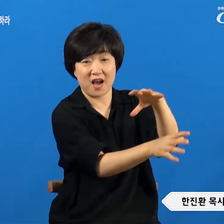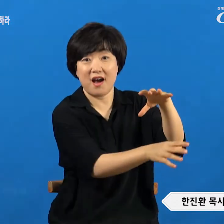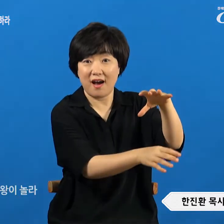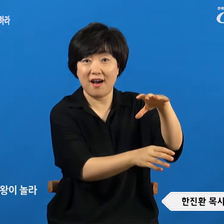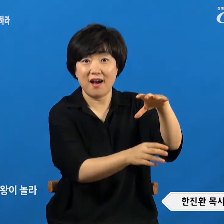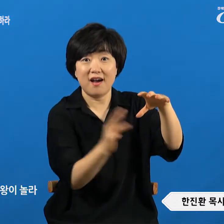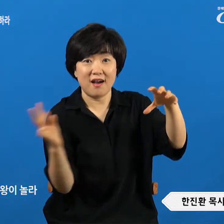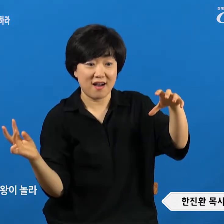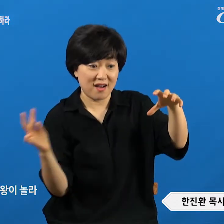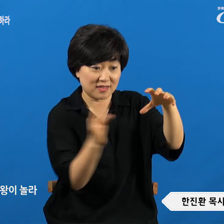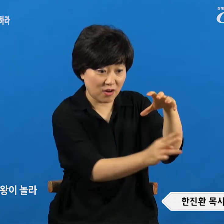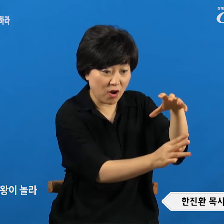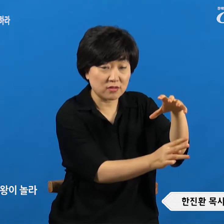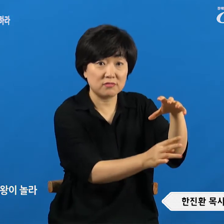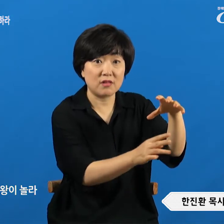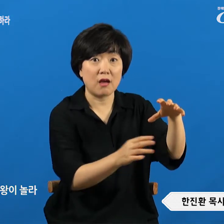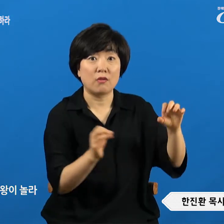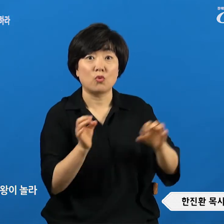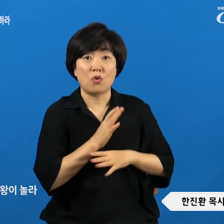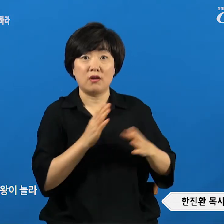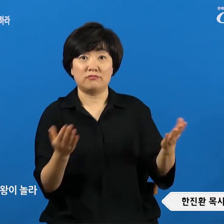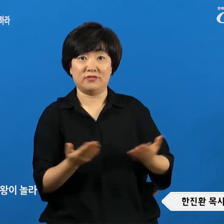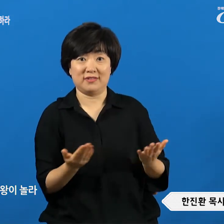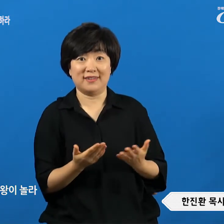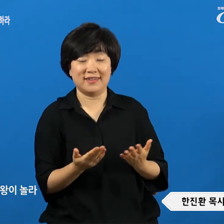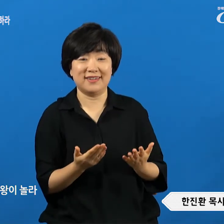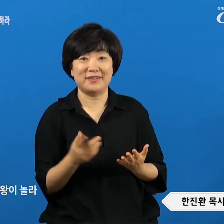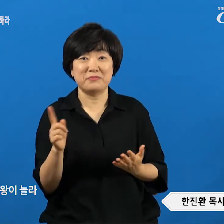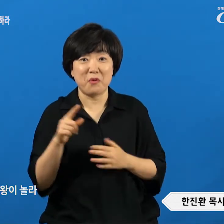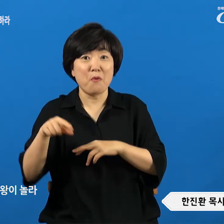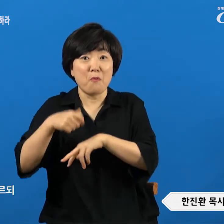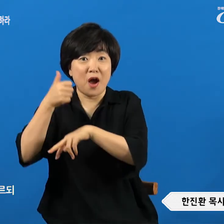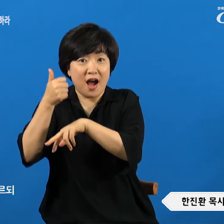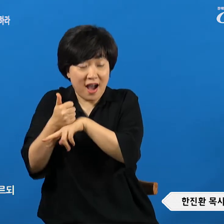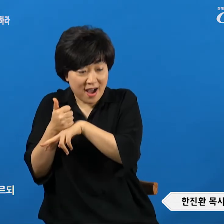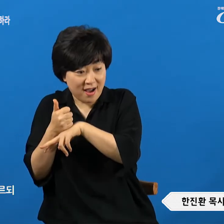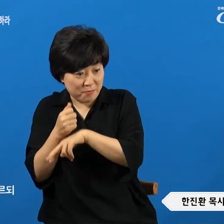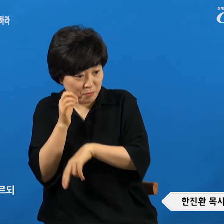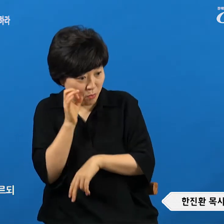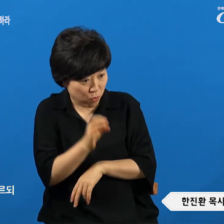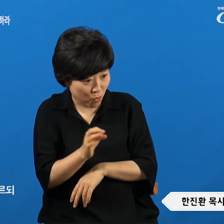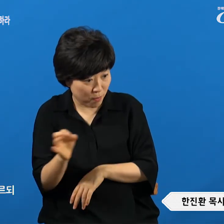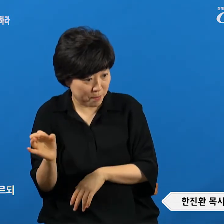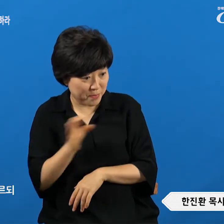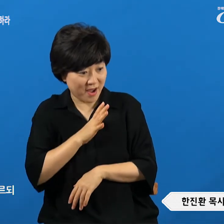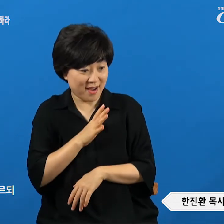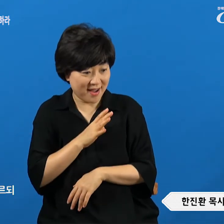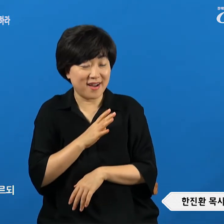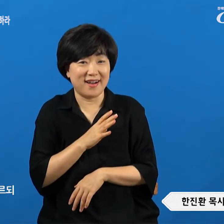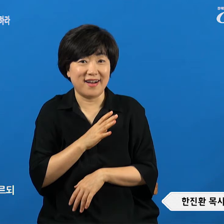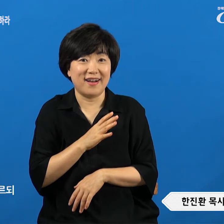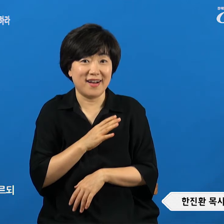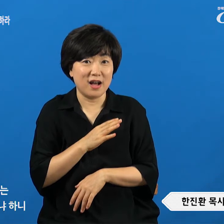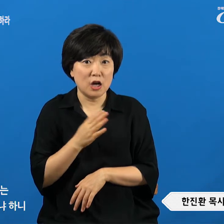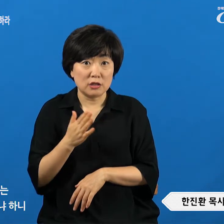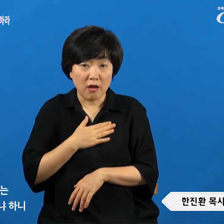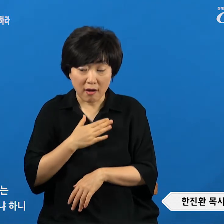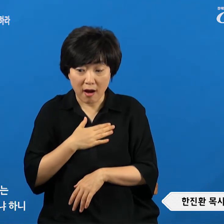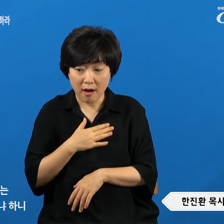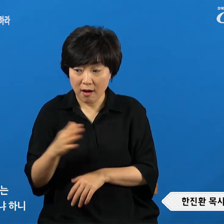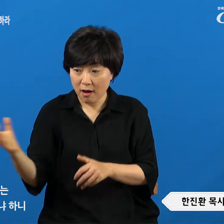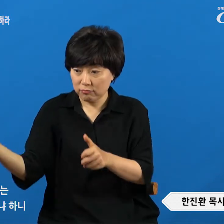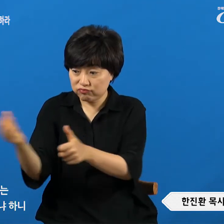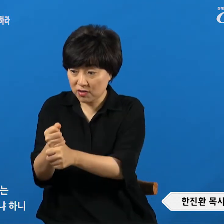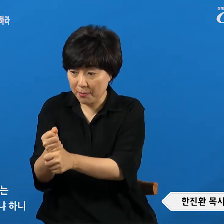보면 그때 느부갓네살 왕이 놀라 급히 일어나서 모사들에게 물어 이르되 우리가 결박하여 불